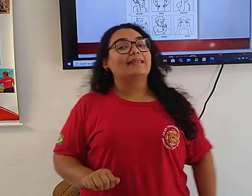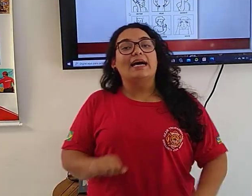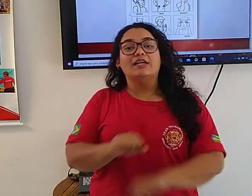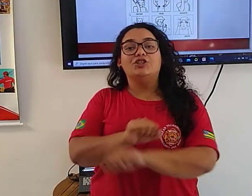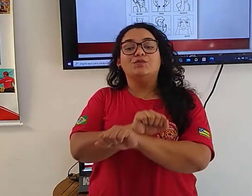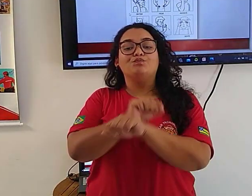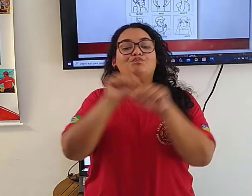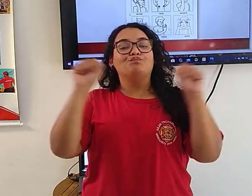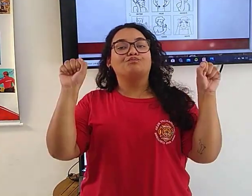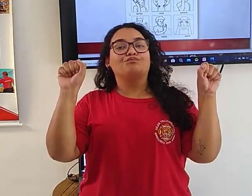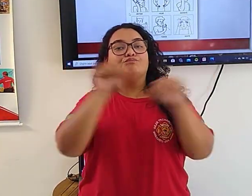Tarde.